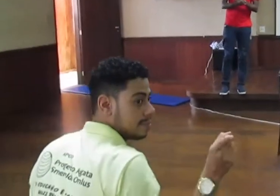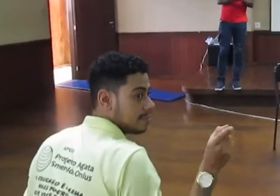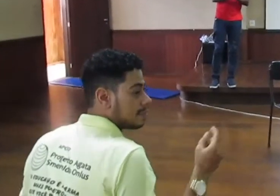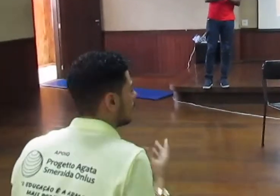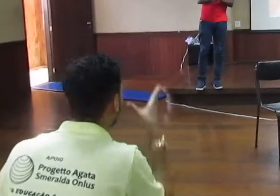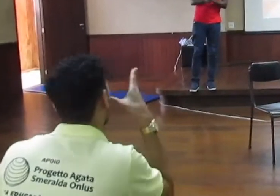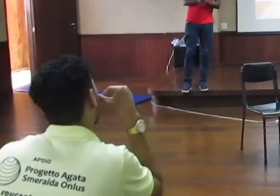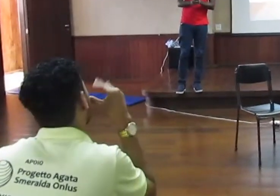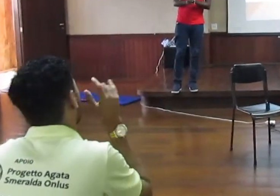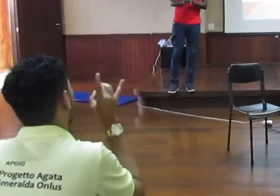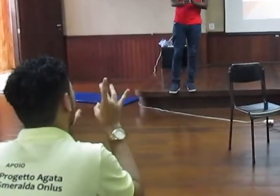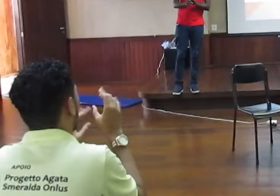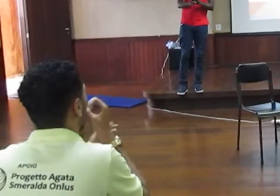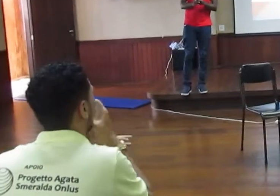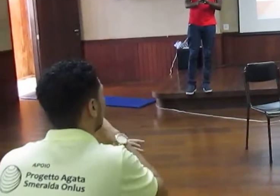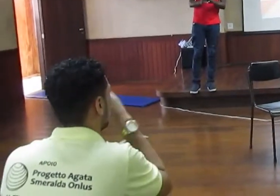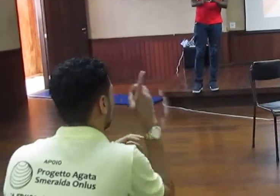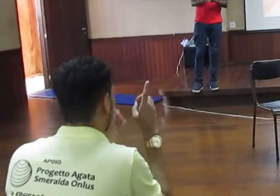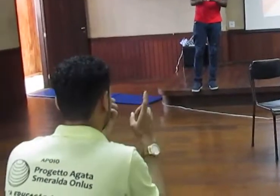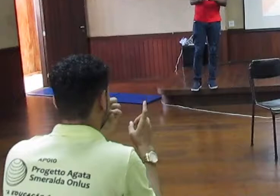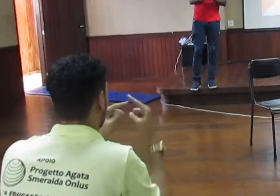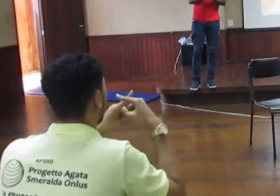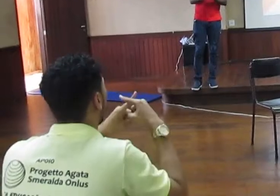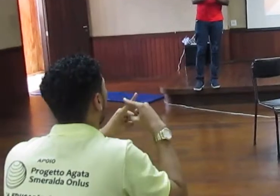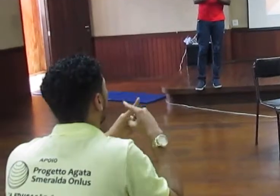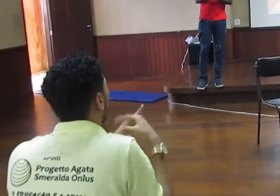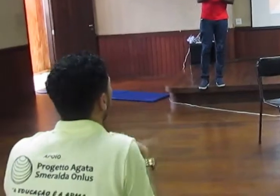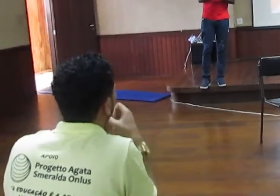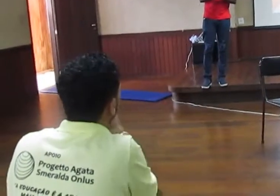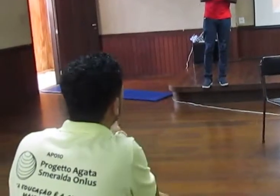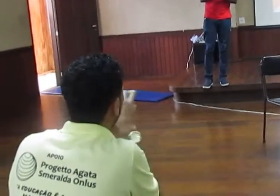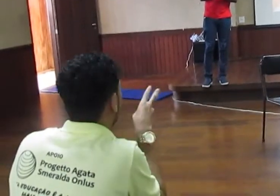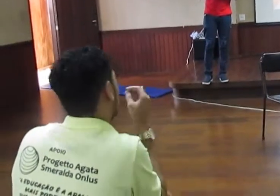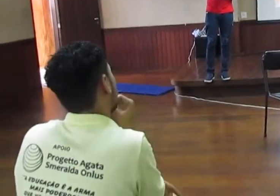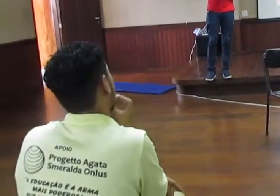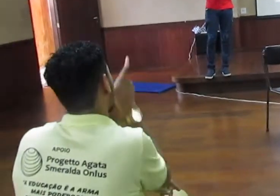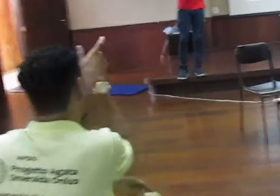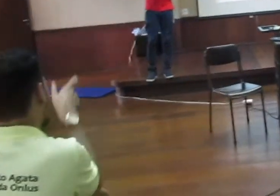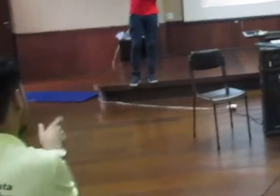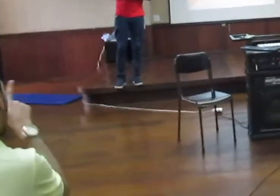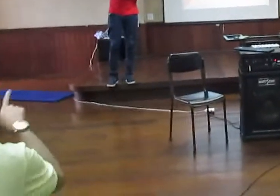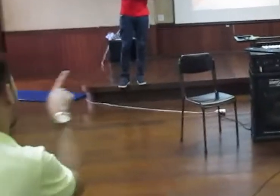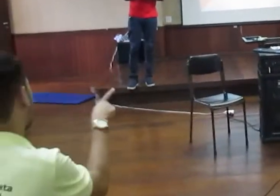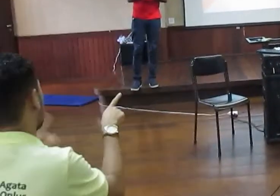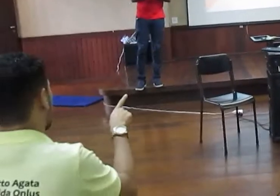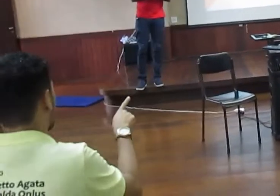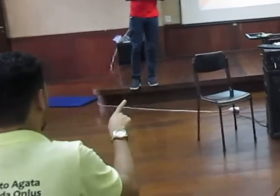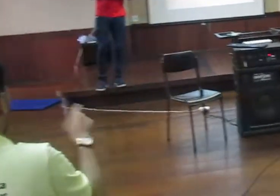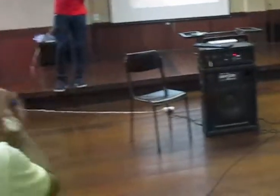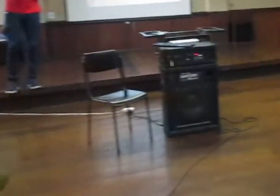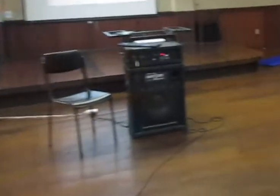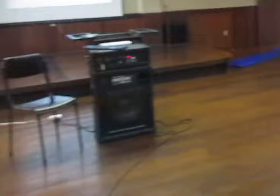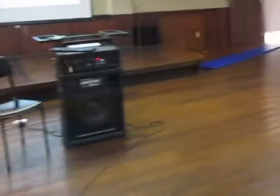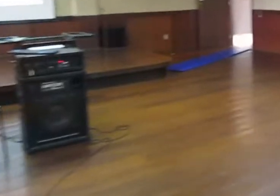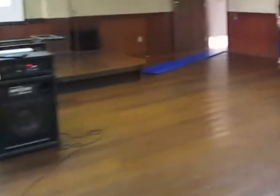Uma curiosidade. Bom dia. Porque eu vejo, ele é professor e estabelece uma comunicação entre o